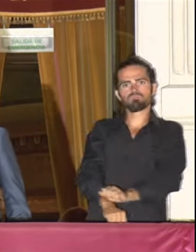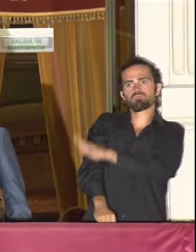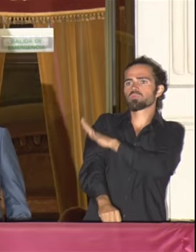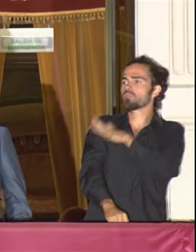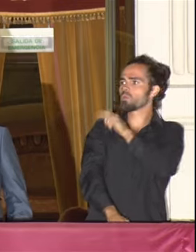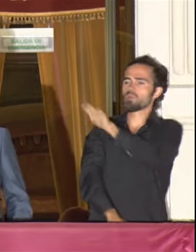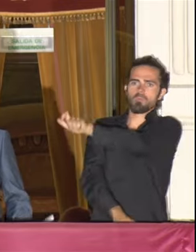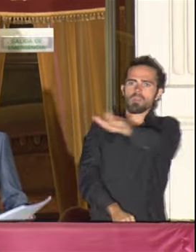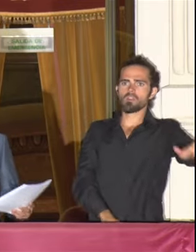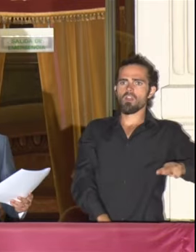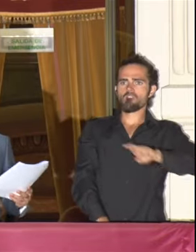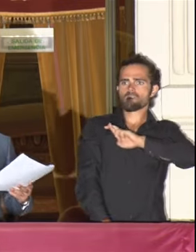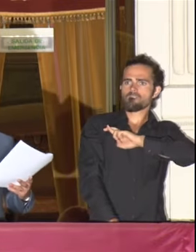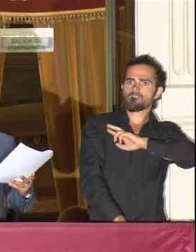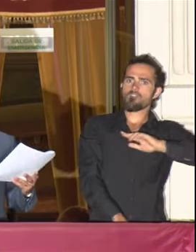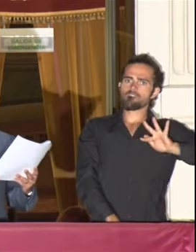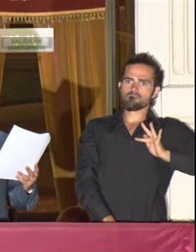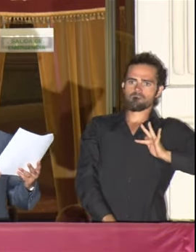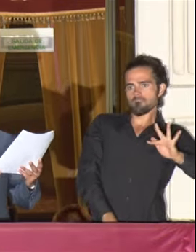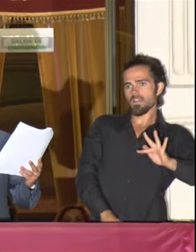está allí visitando a su patrona.